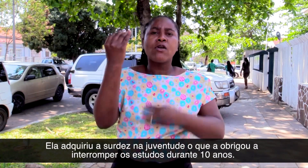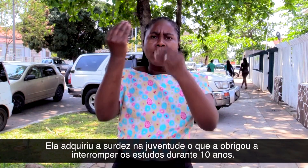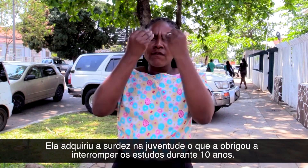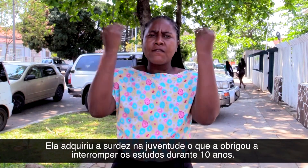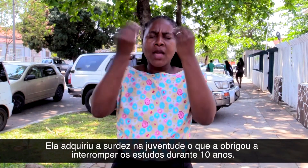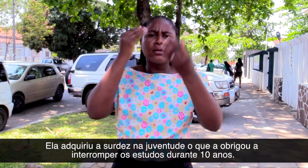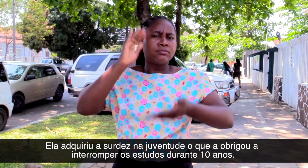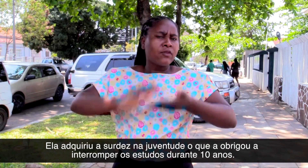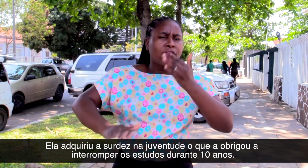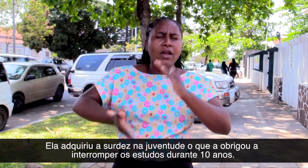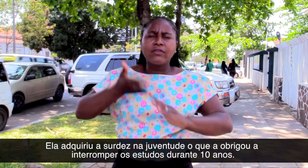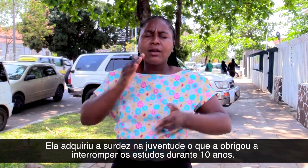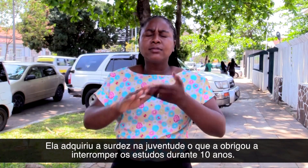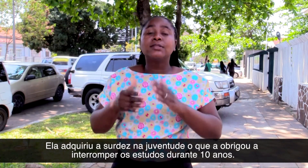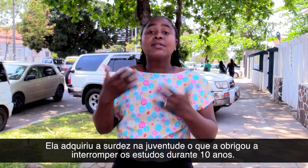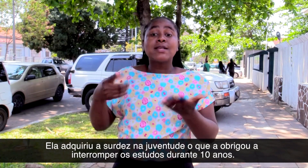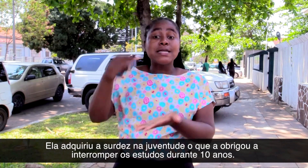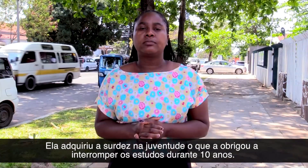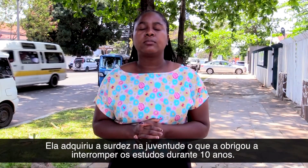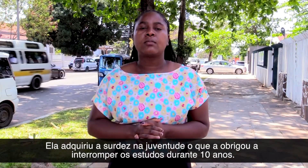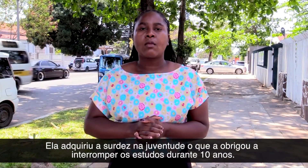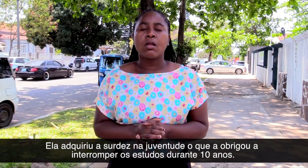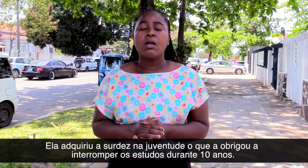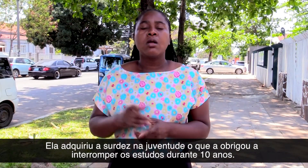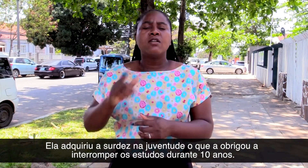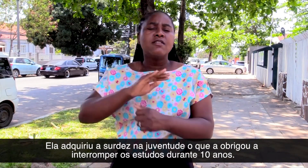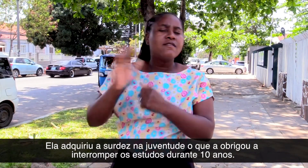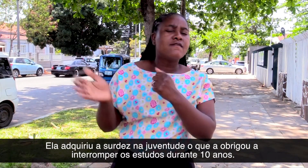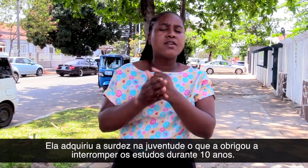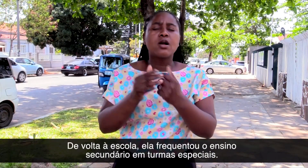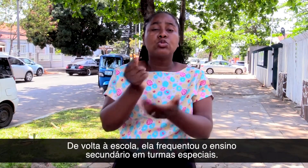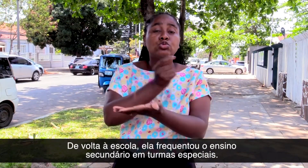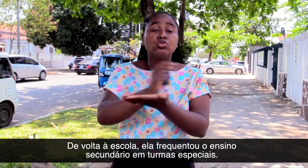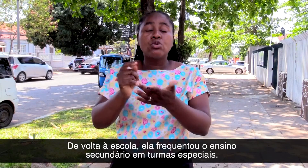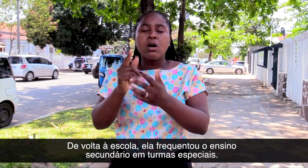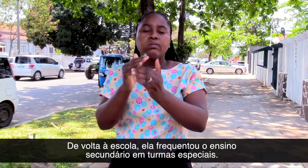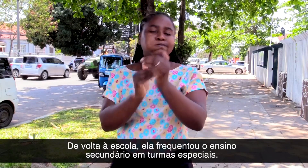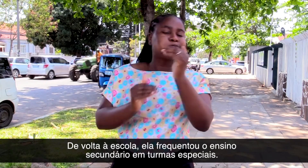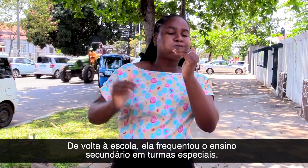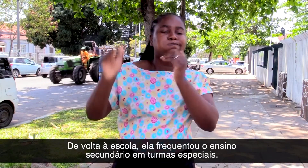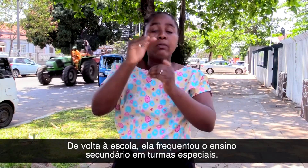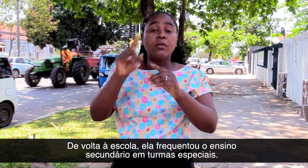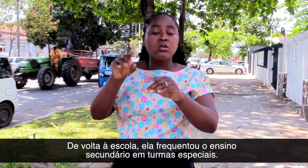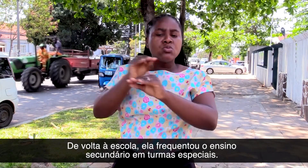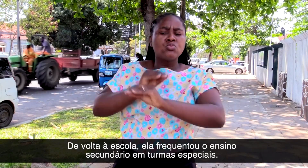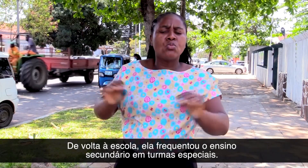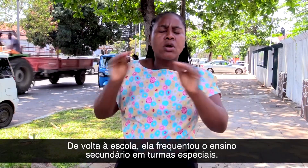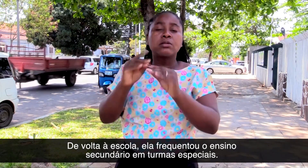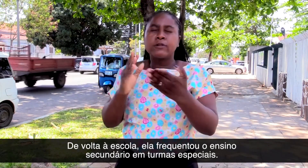que a obrigou a interromper os estudos durante 10 anos. De volta à escola, ela frequentou o ensino